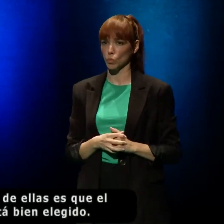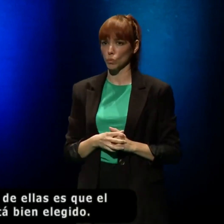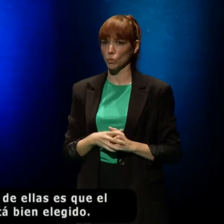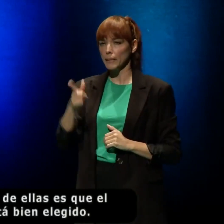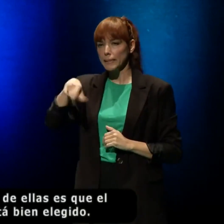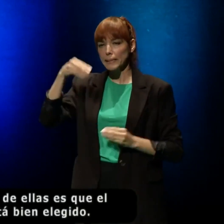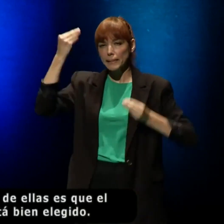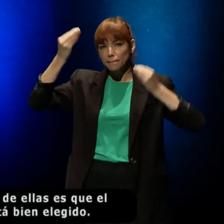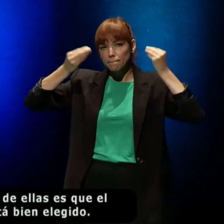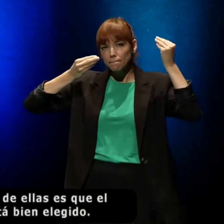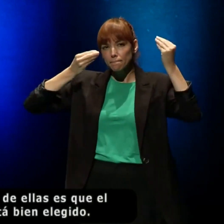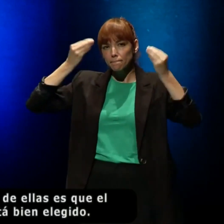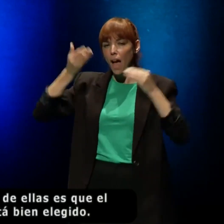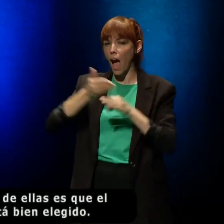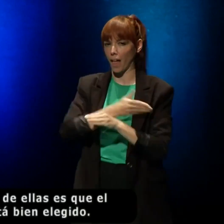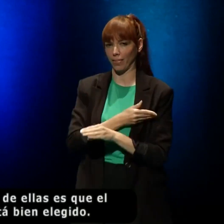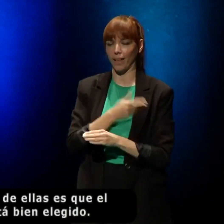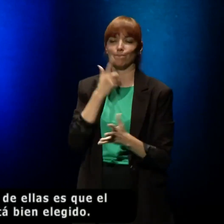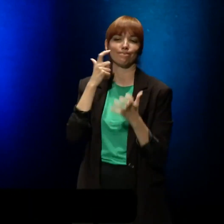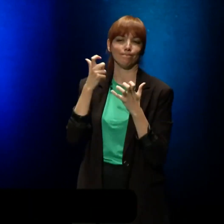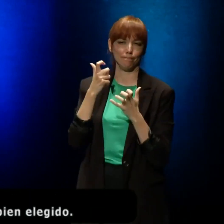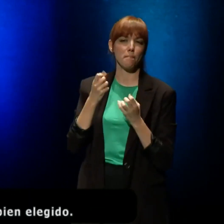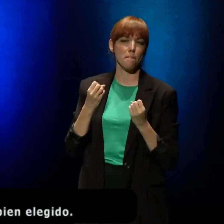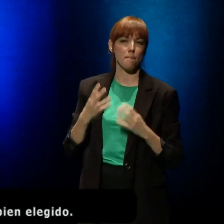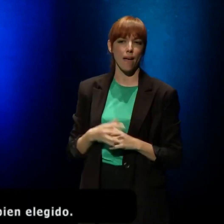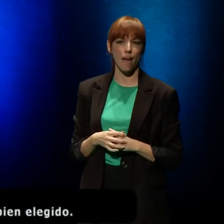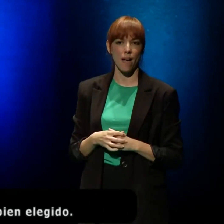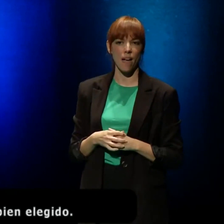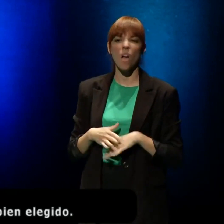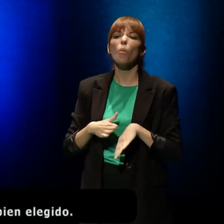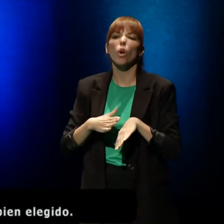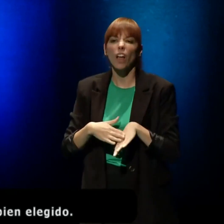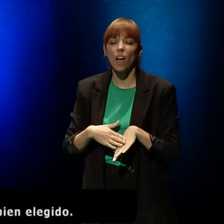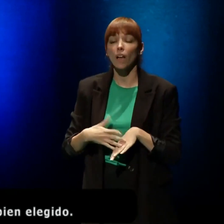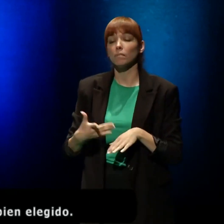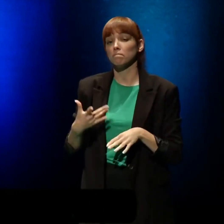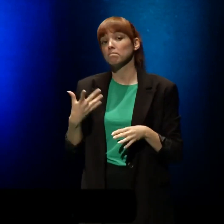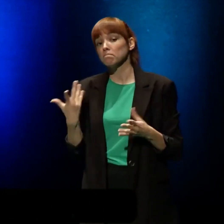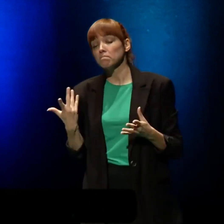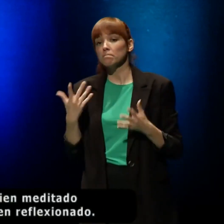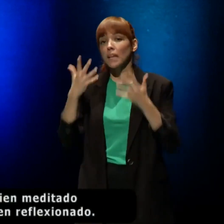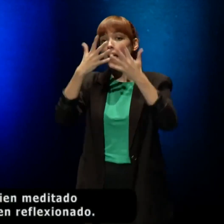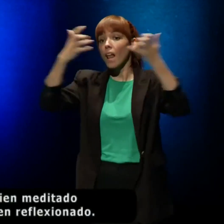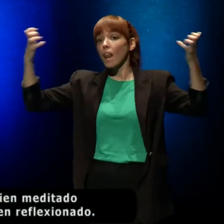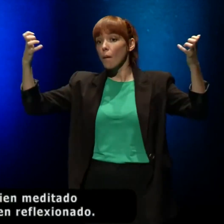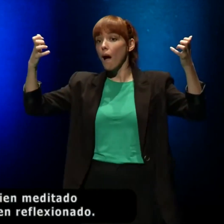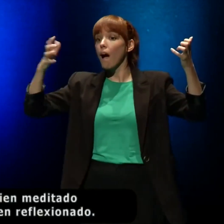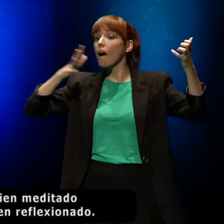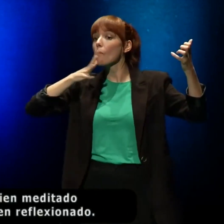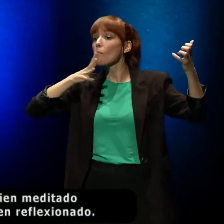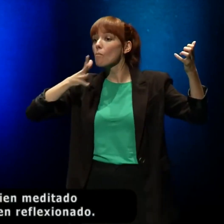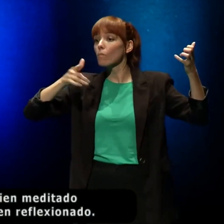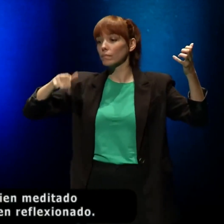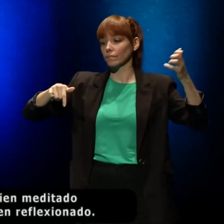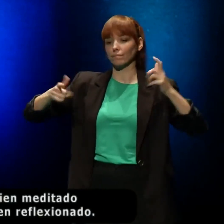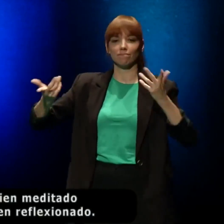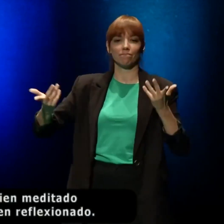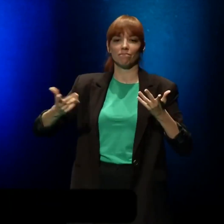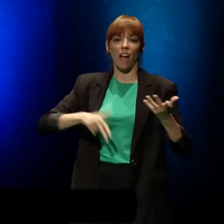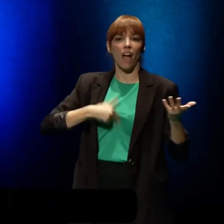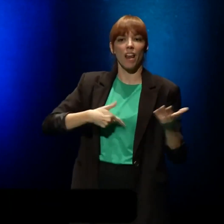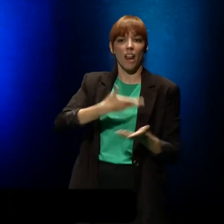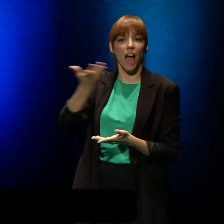meditado y muy bien reflexionado. ¿Y por qué digo esto? Porque a las organizaciones en general